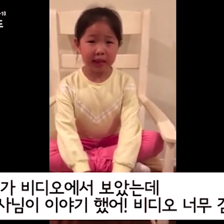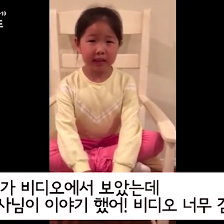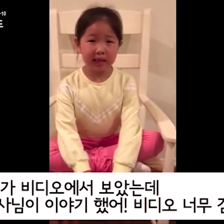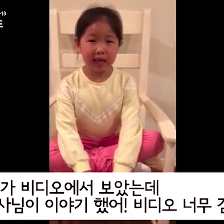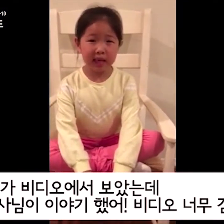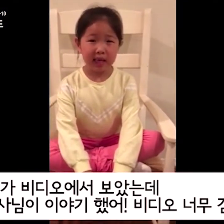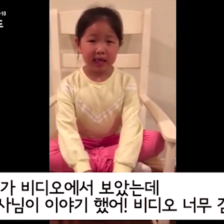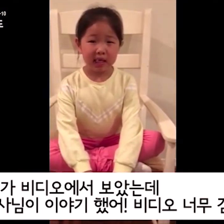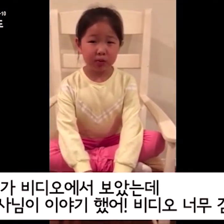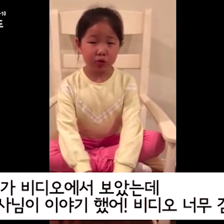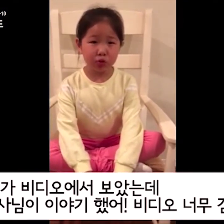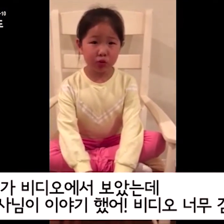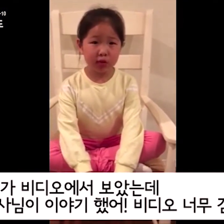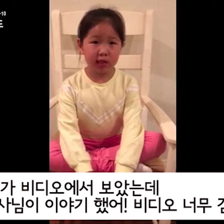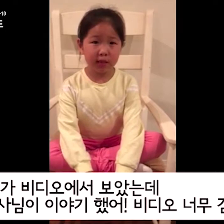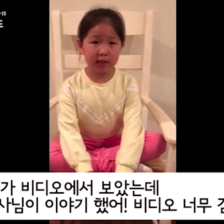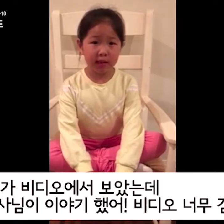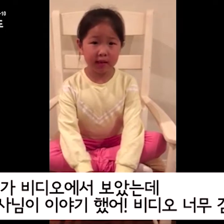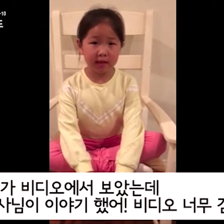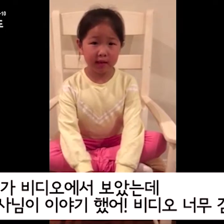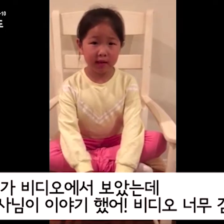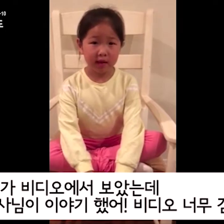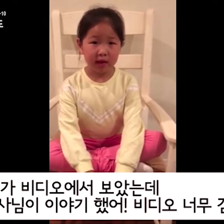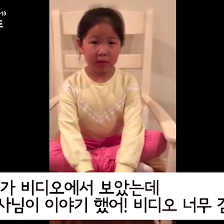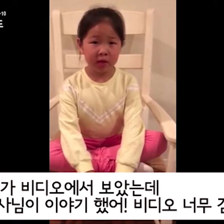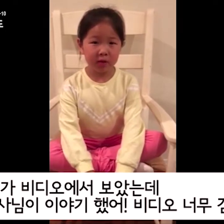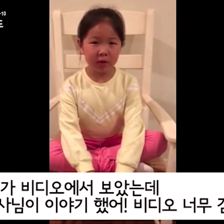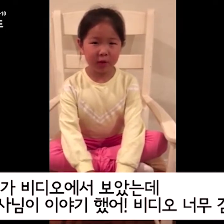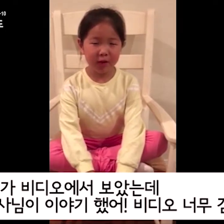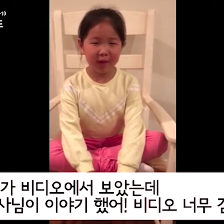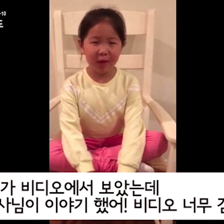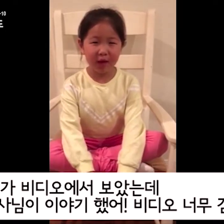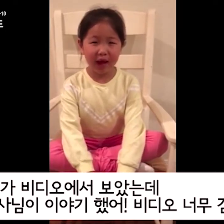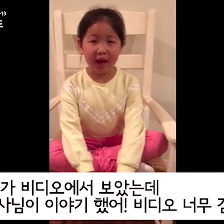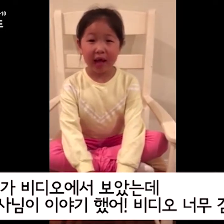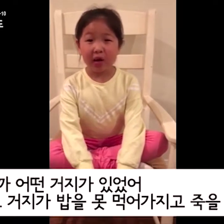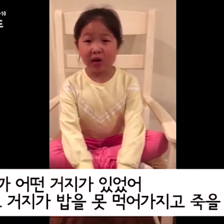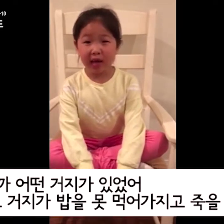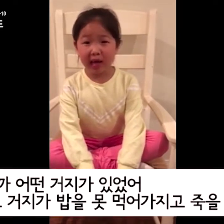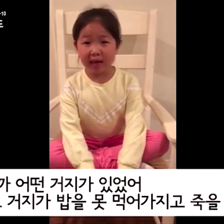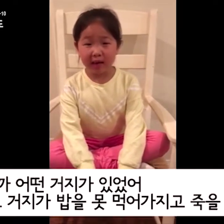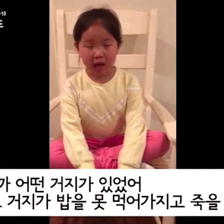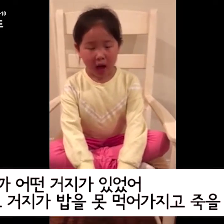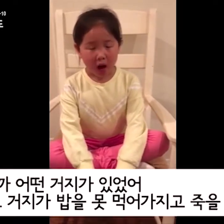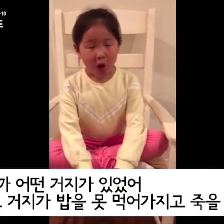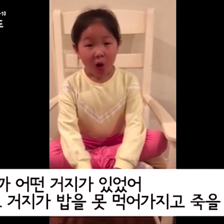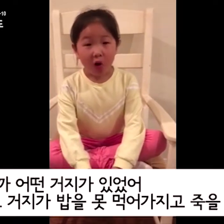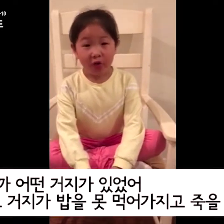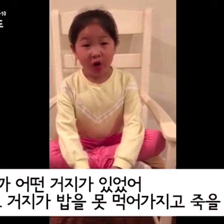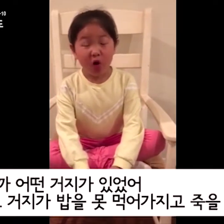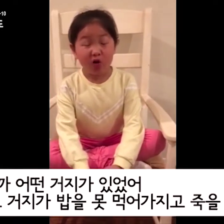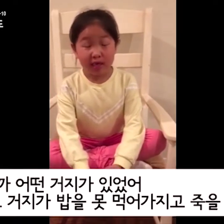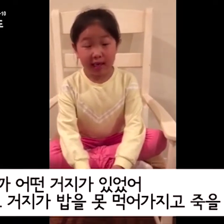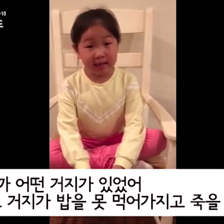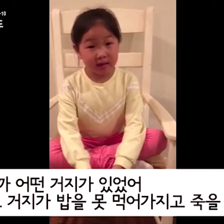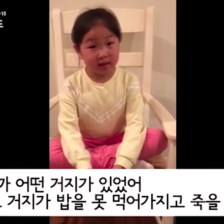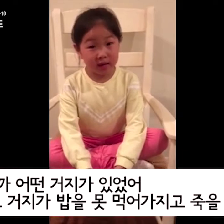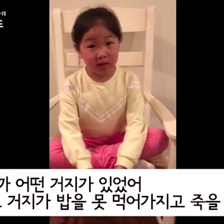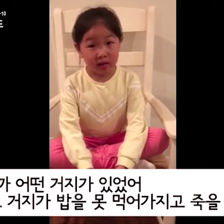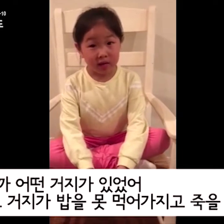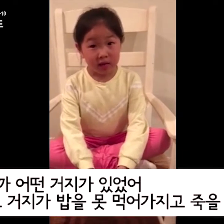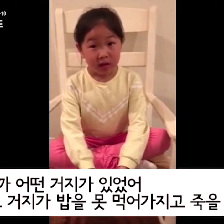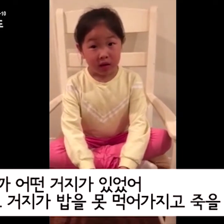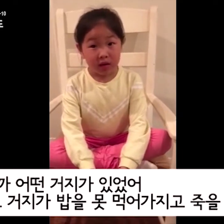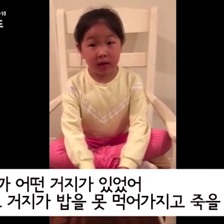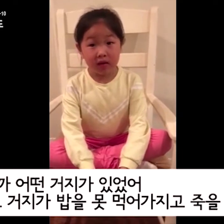비디오에서 봤는데 김우중 목사님이 이랬어. 비디오 너무 감동이야. 그러니까 어떤 거지가